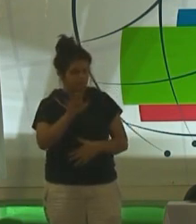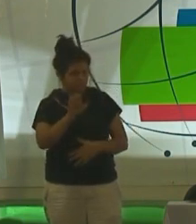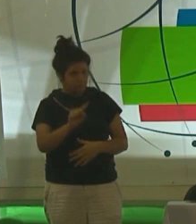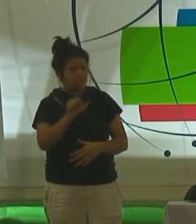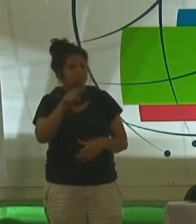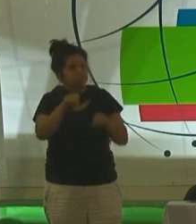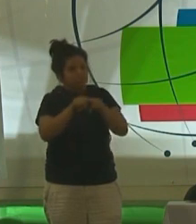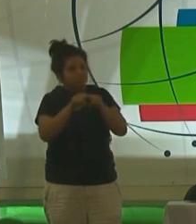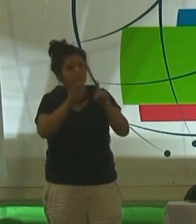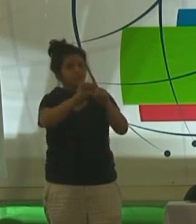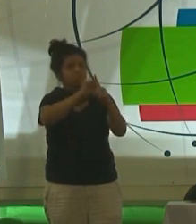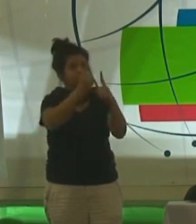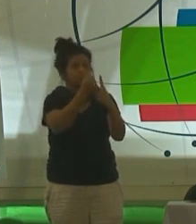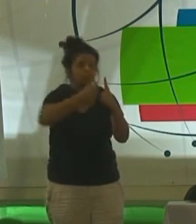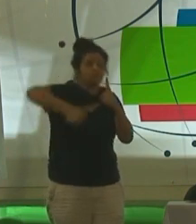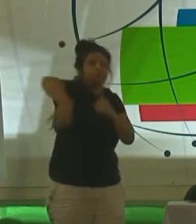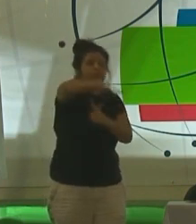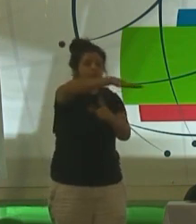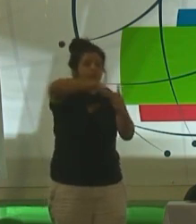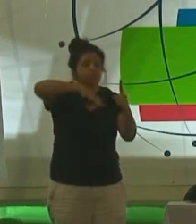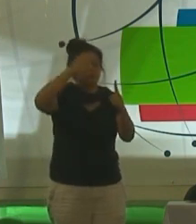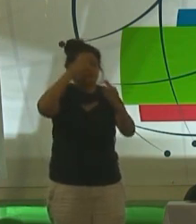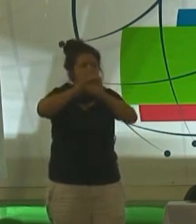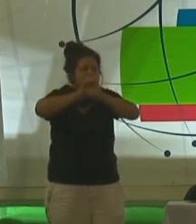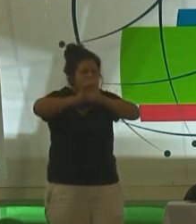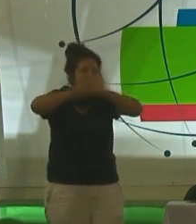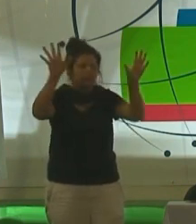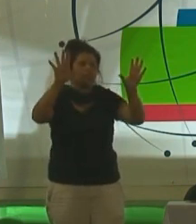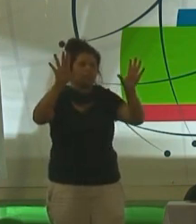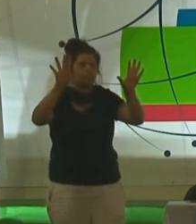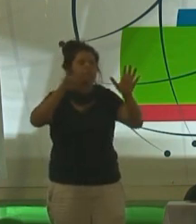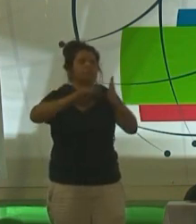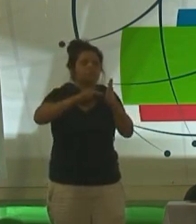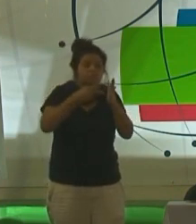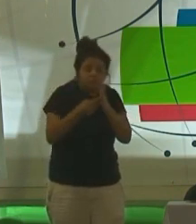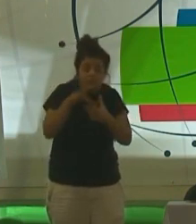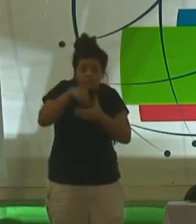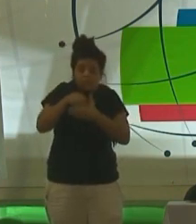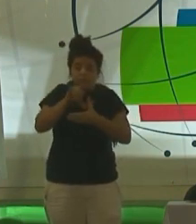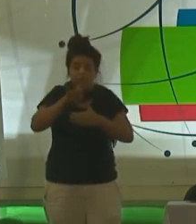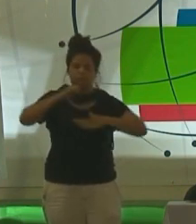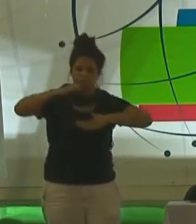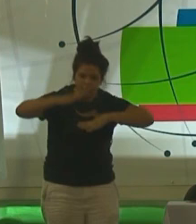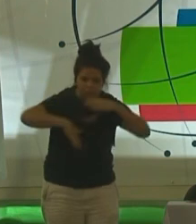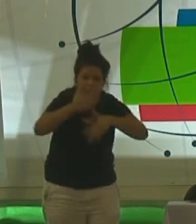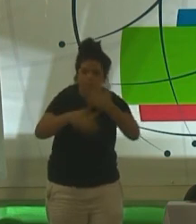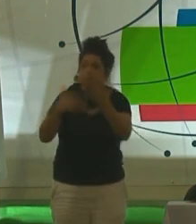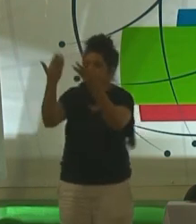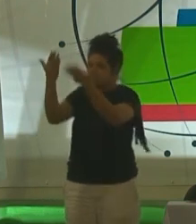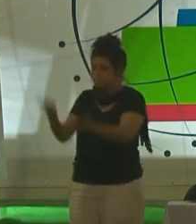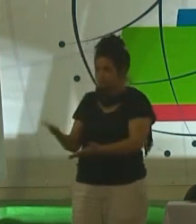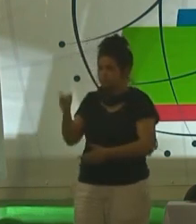nossa sociedade como um todo. Né? Os alunos hoje, o Edgar é um exemplo de que